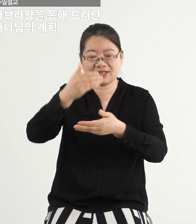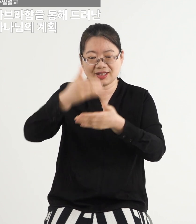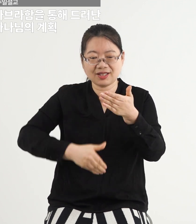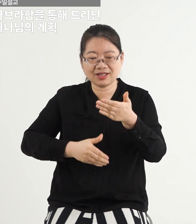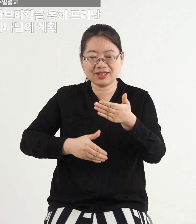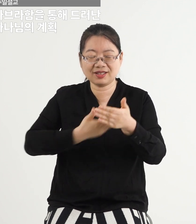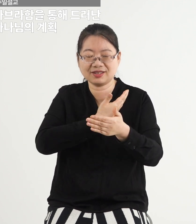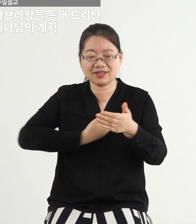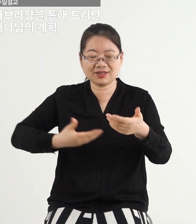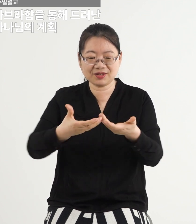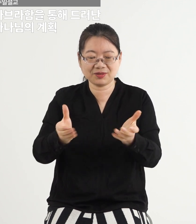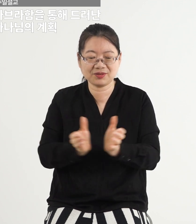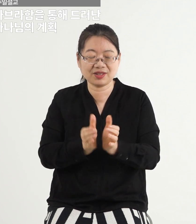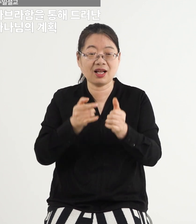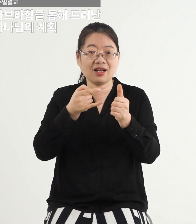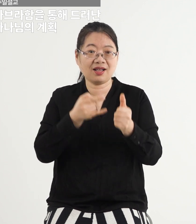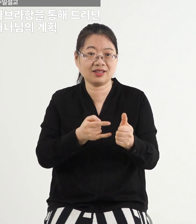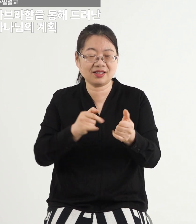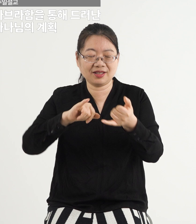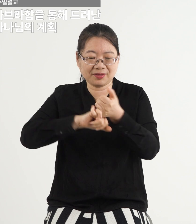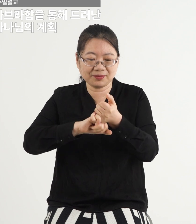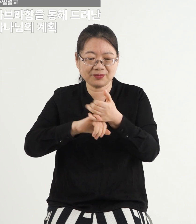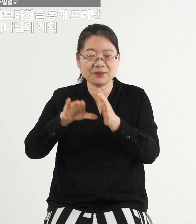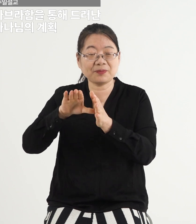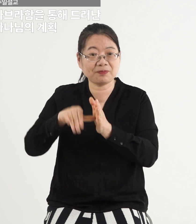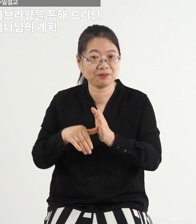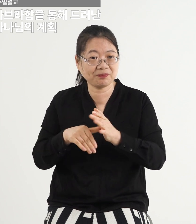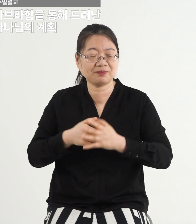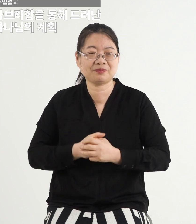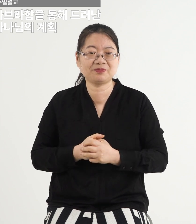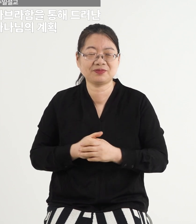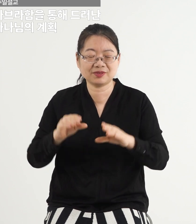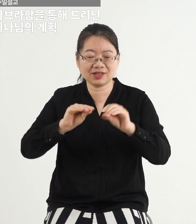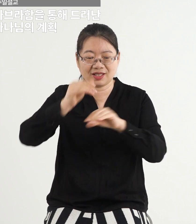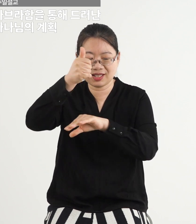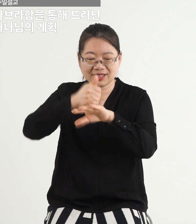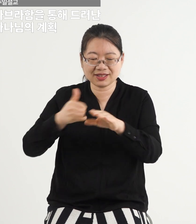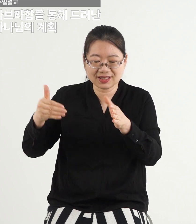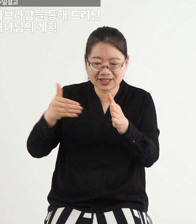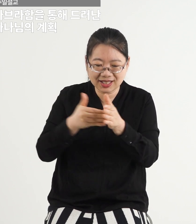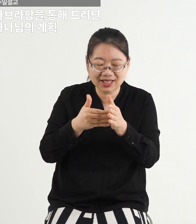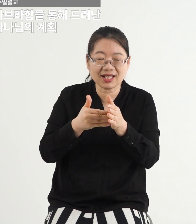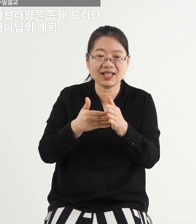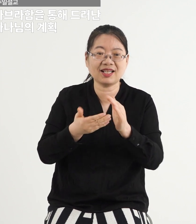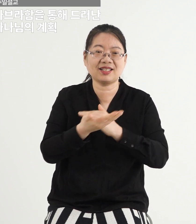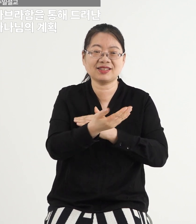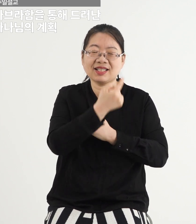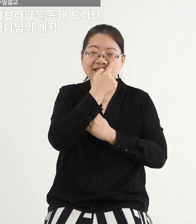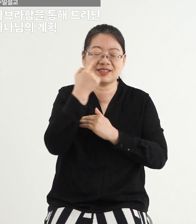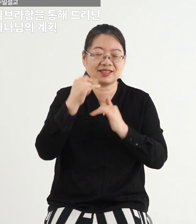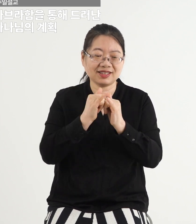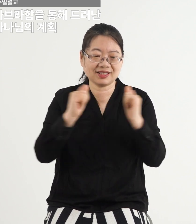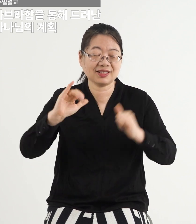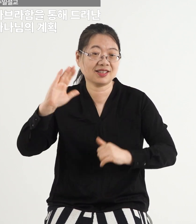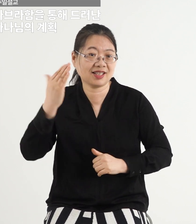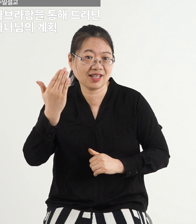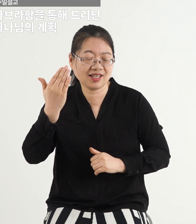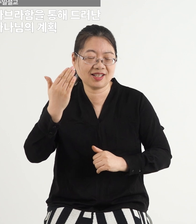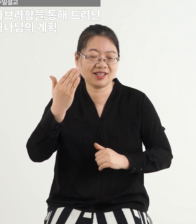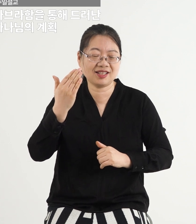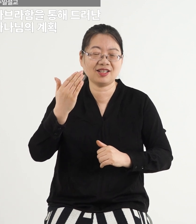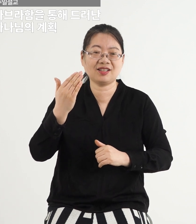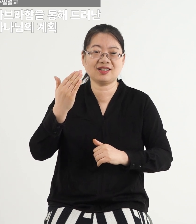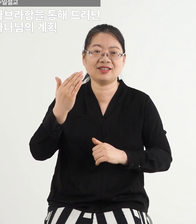제자 공동체에게 약속하실 때에도 땅끝까지 이르러 내 증인이 되라. 내가